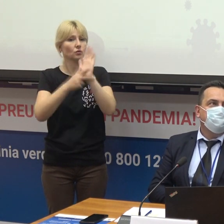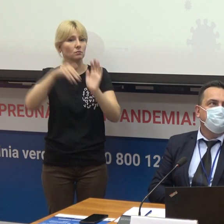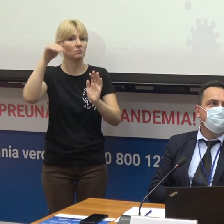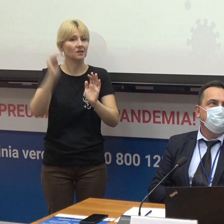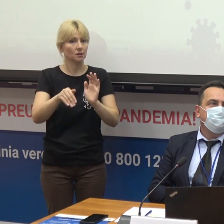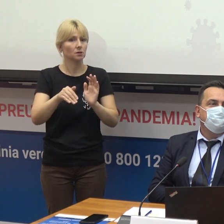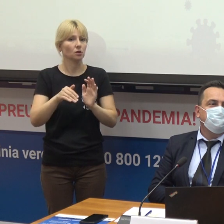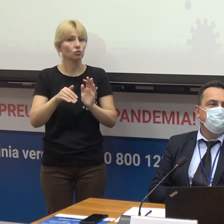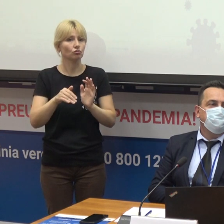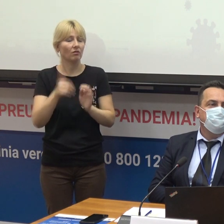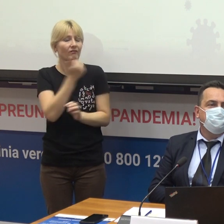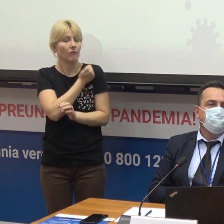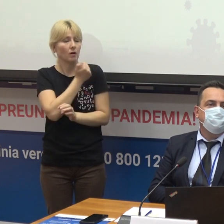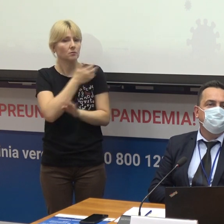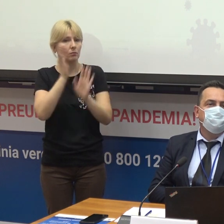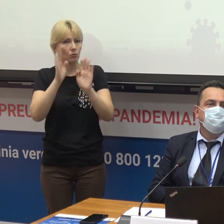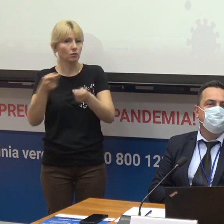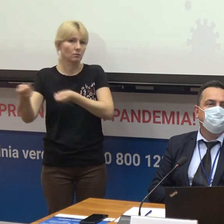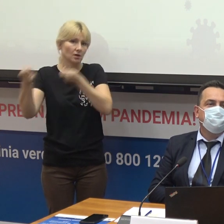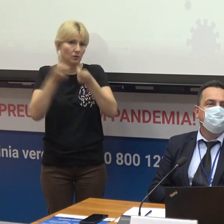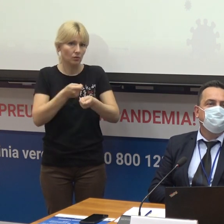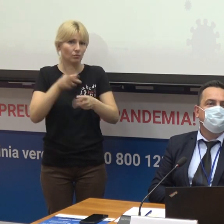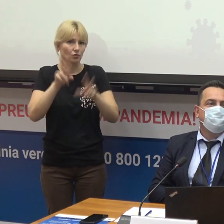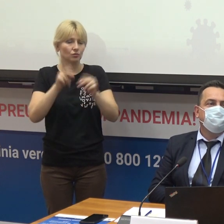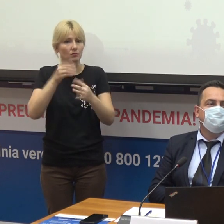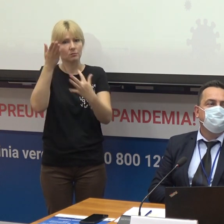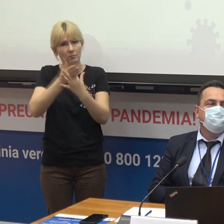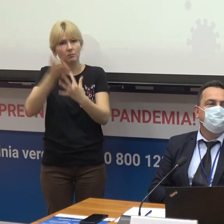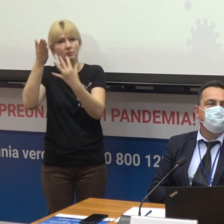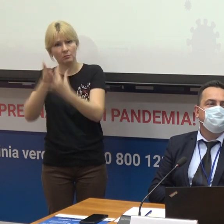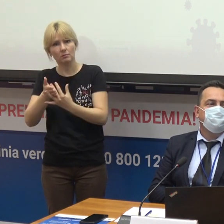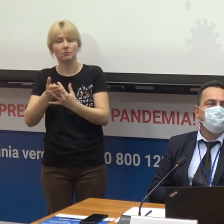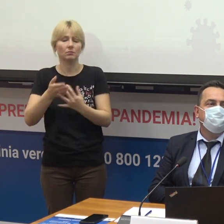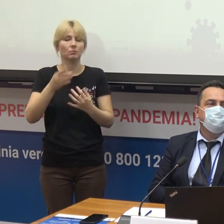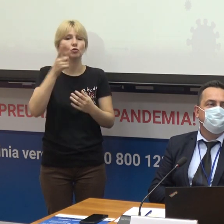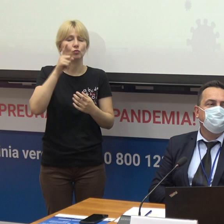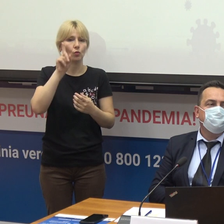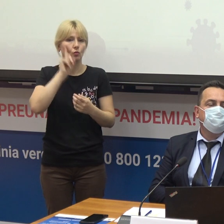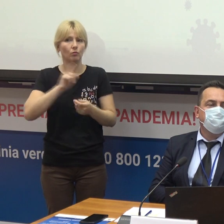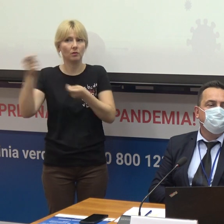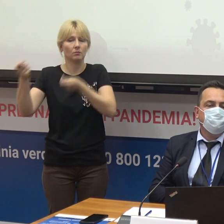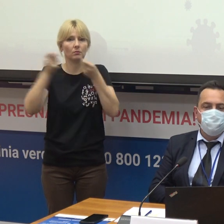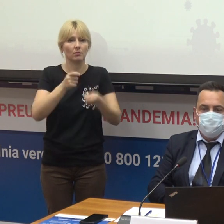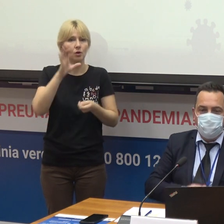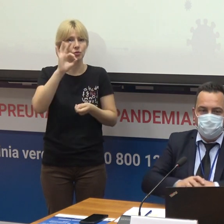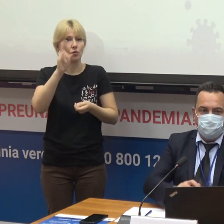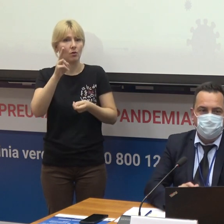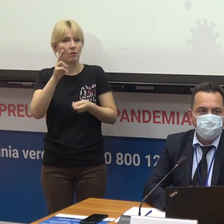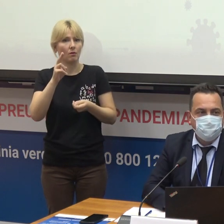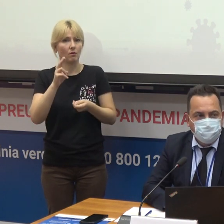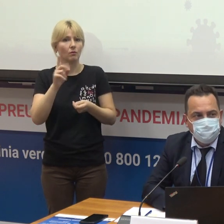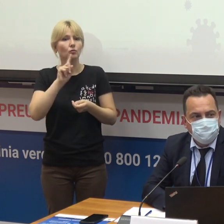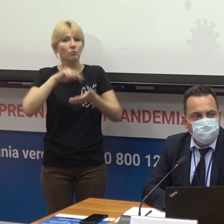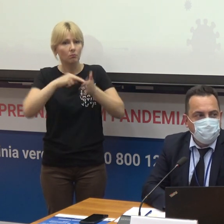conform agrierilor. Acest lucru l-am făcut în tranșe pentru a fi asimilat